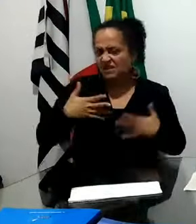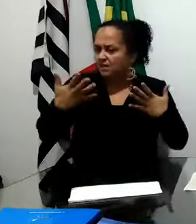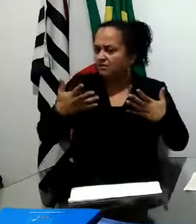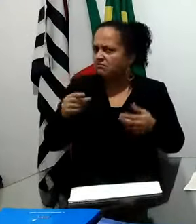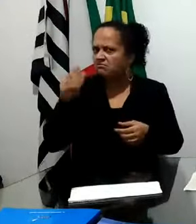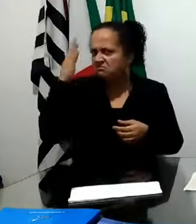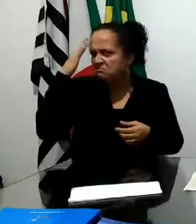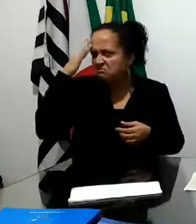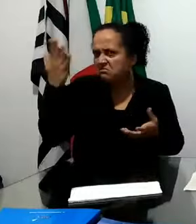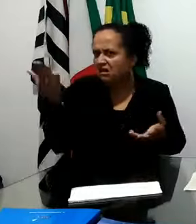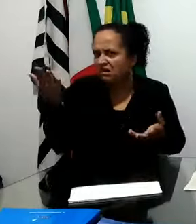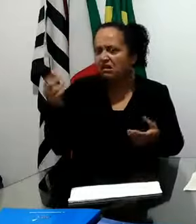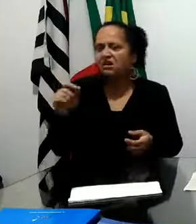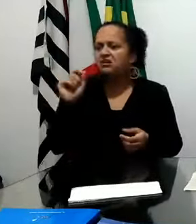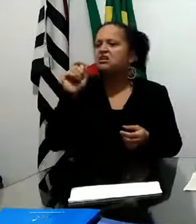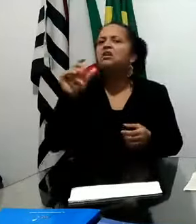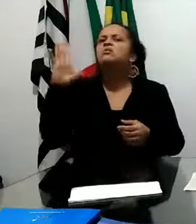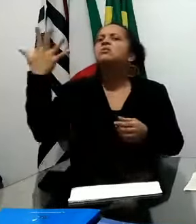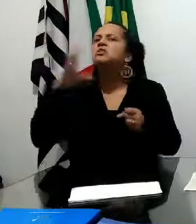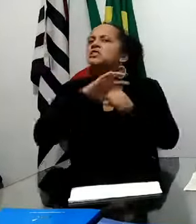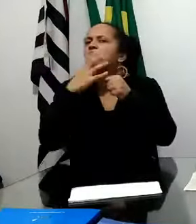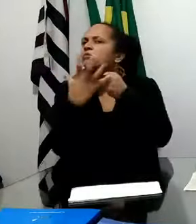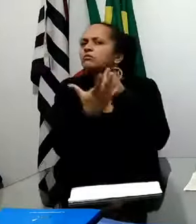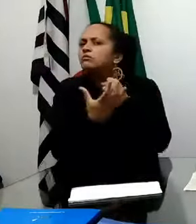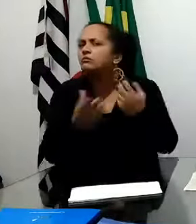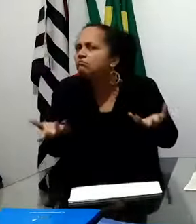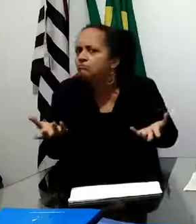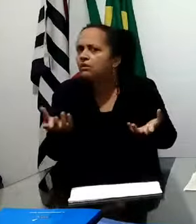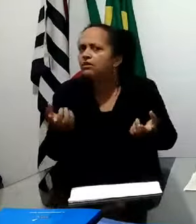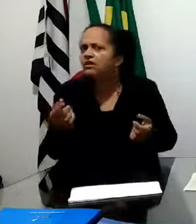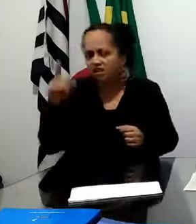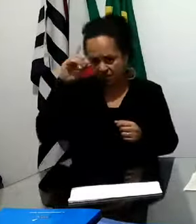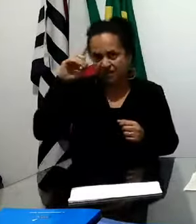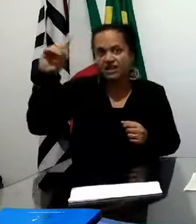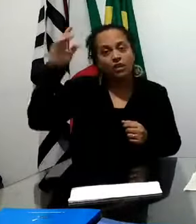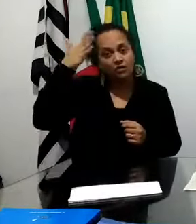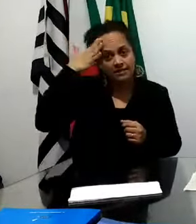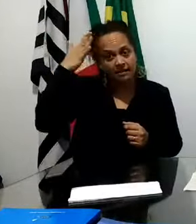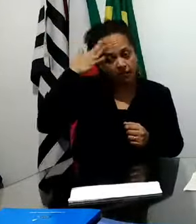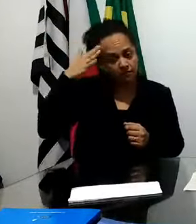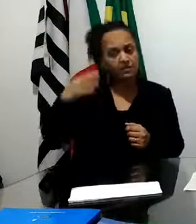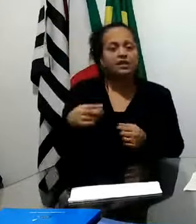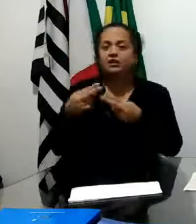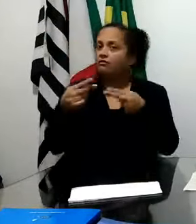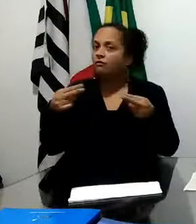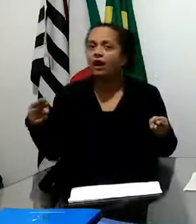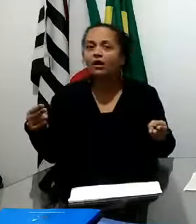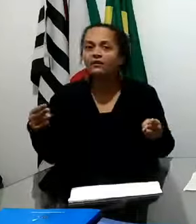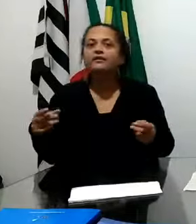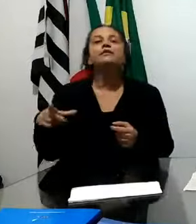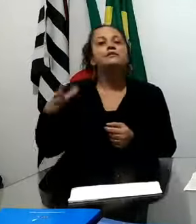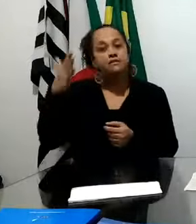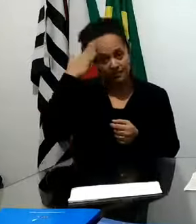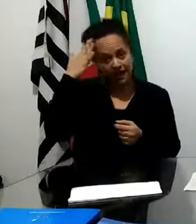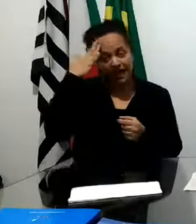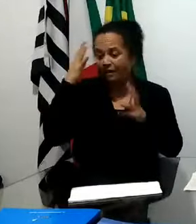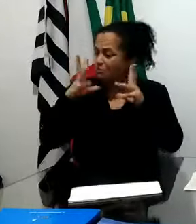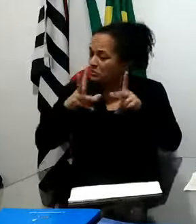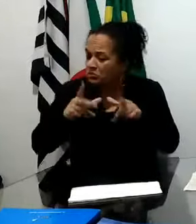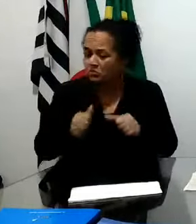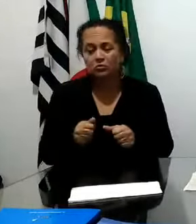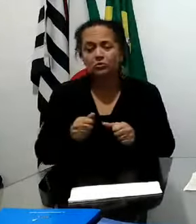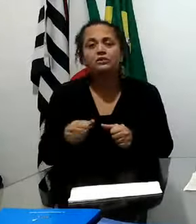não sabia que outras epidemias, até mesmo pandemias que ocorreram lá atrás, elas iam acontecer. Deus sabe